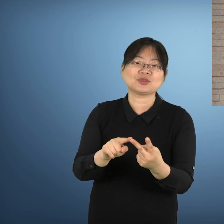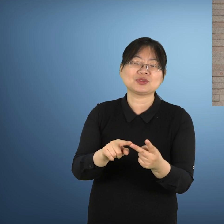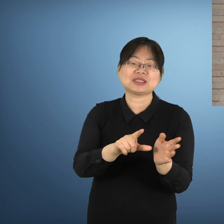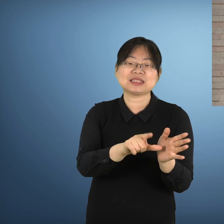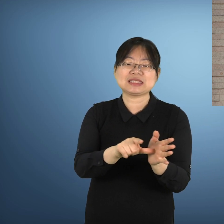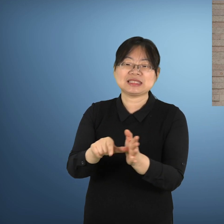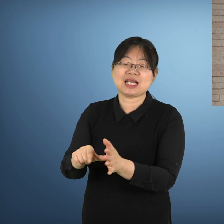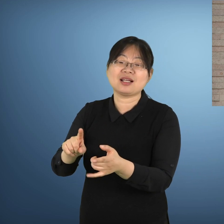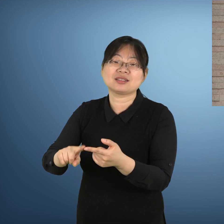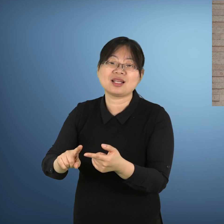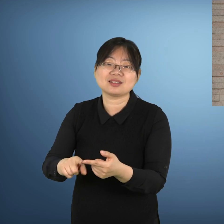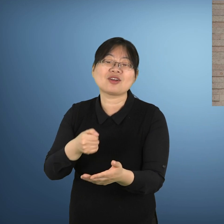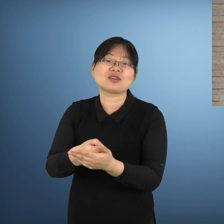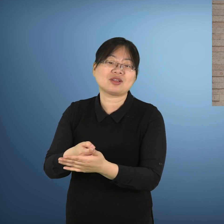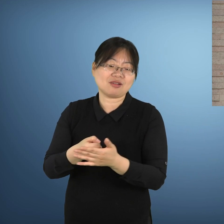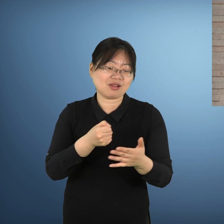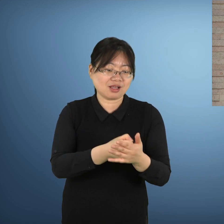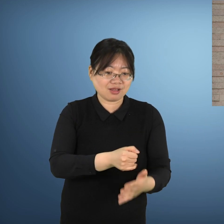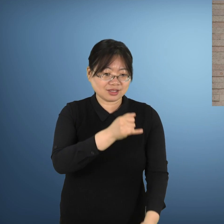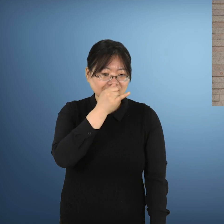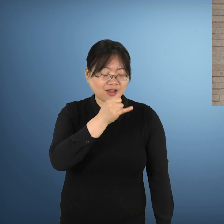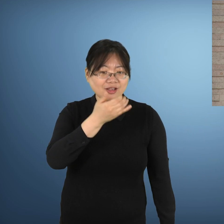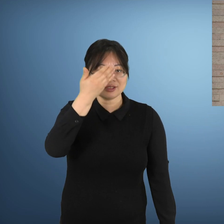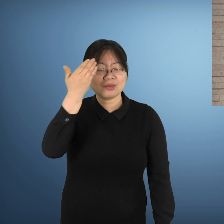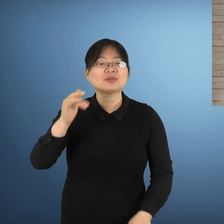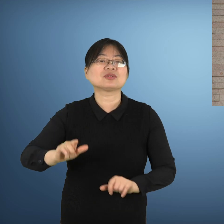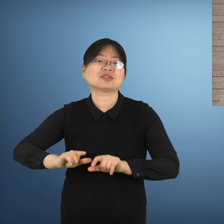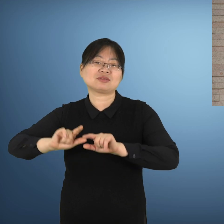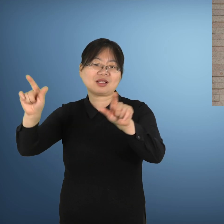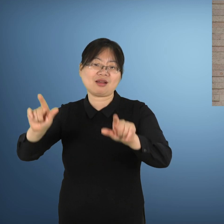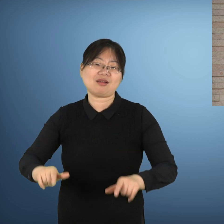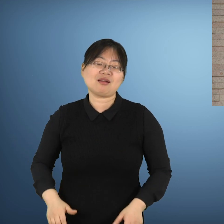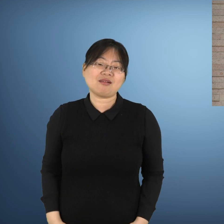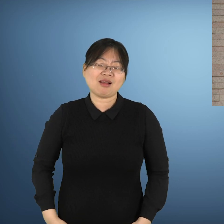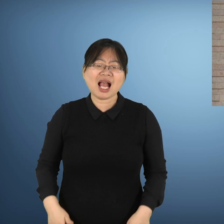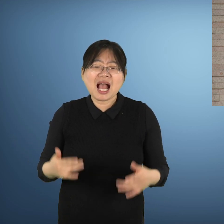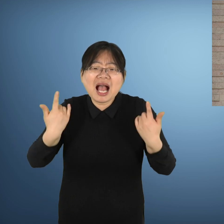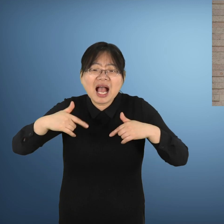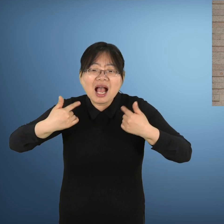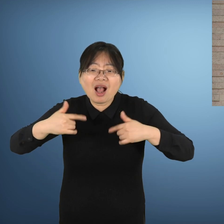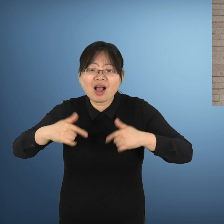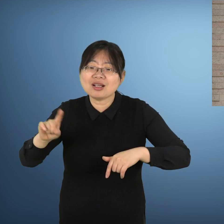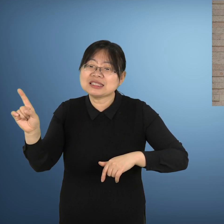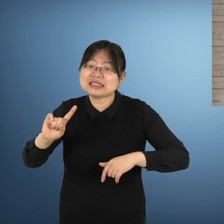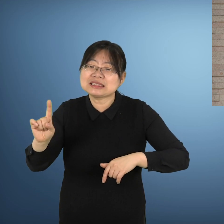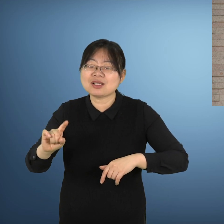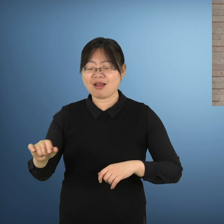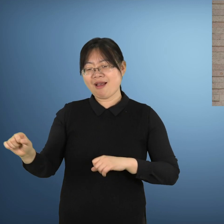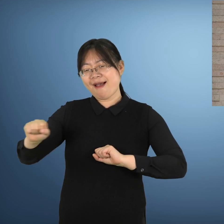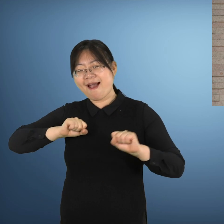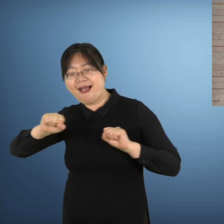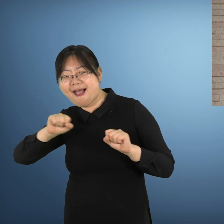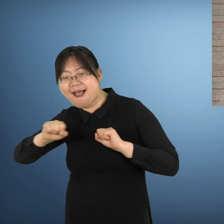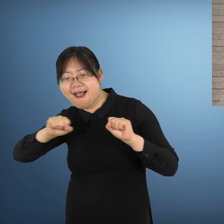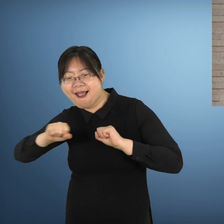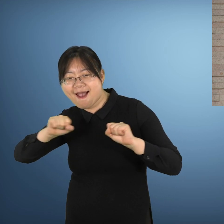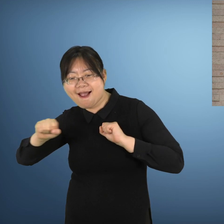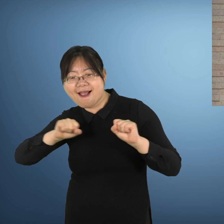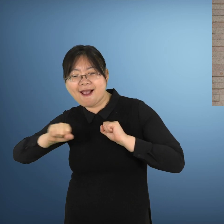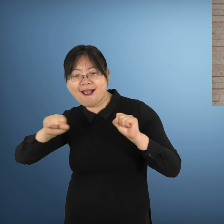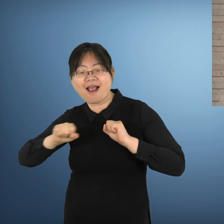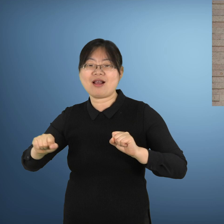기간을 이렇게 설정을 했네요. 젊은 날에는 항상 능동적으로 적극적으로